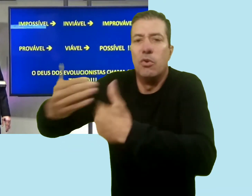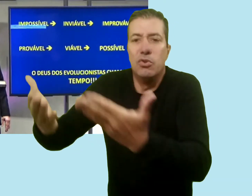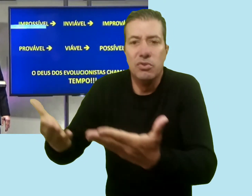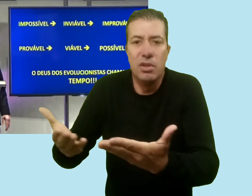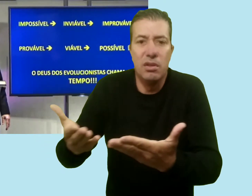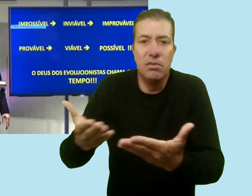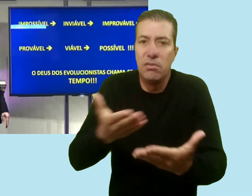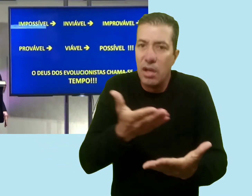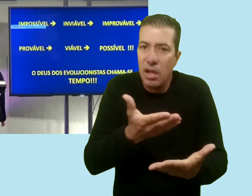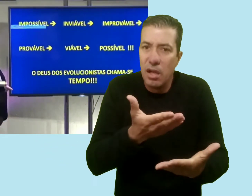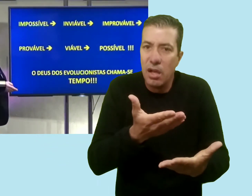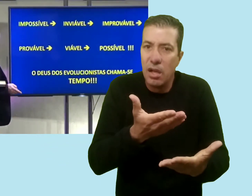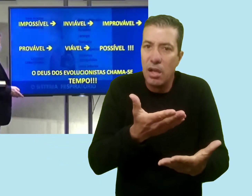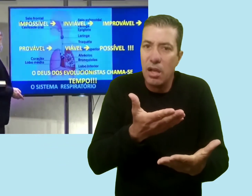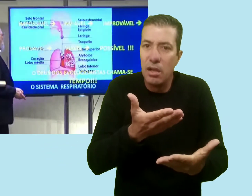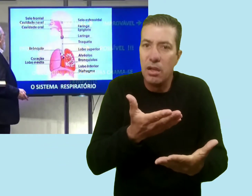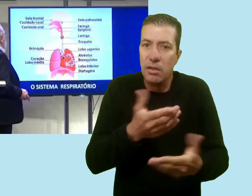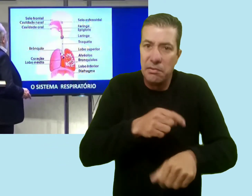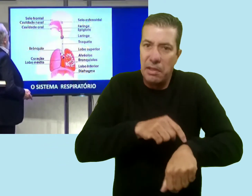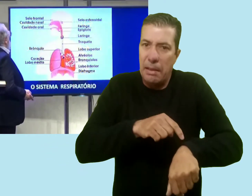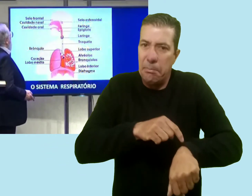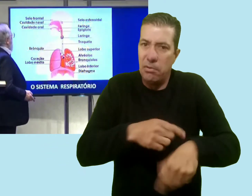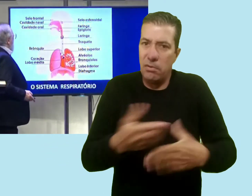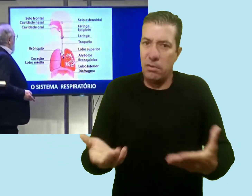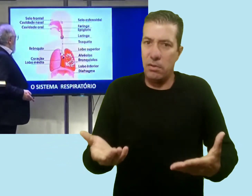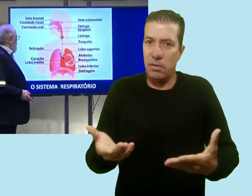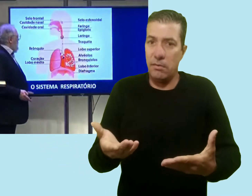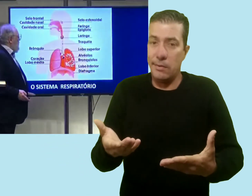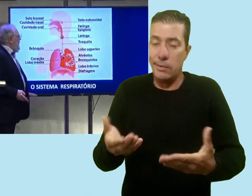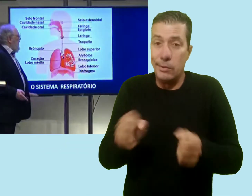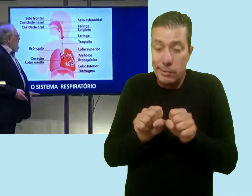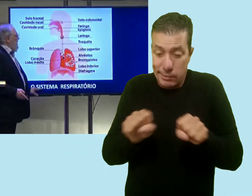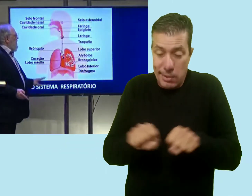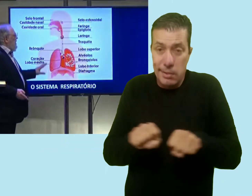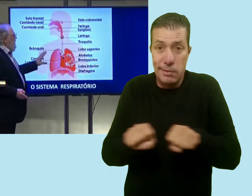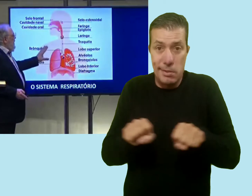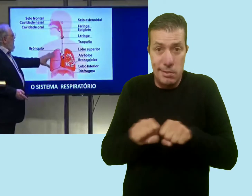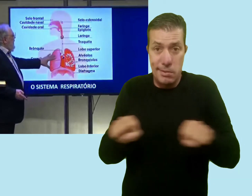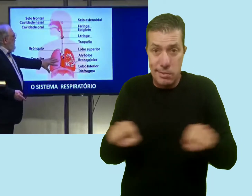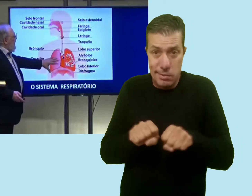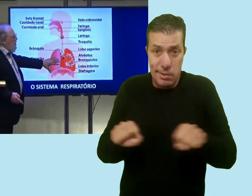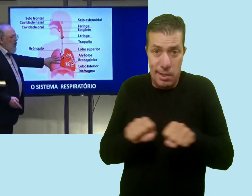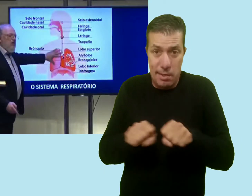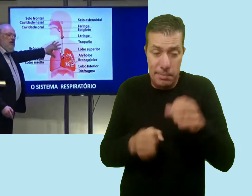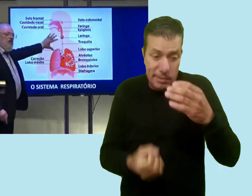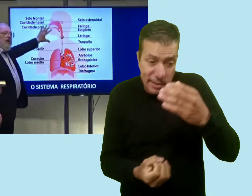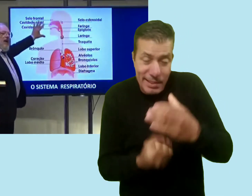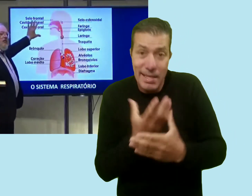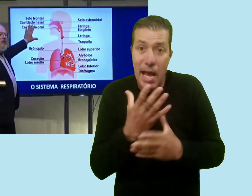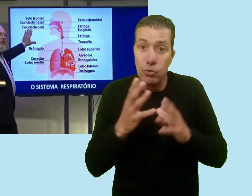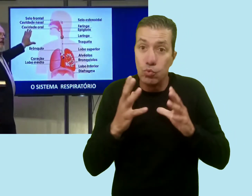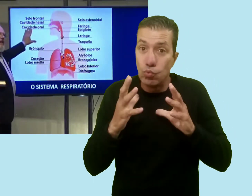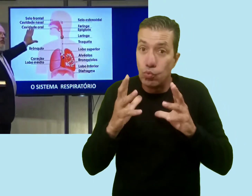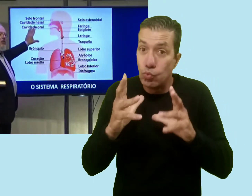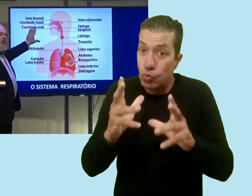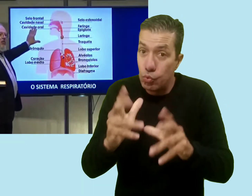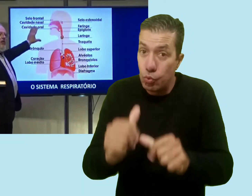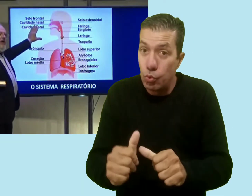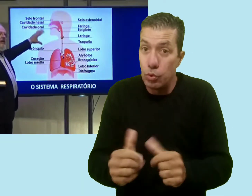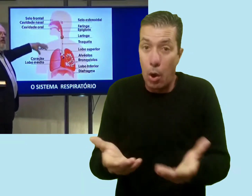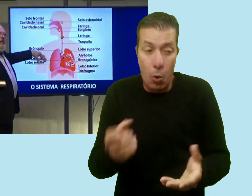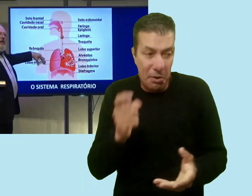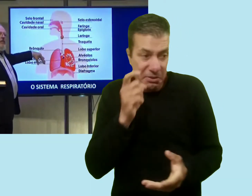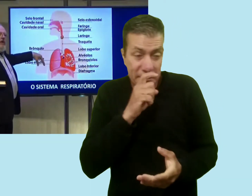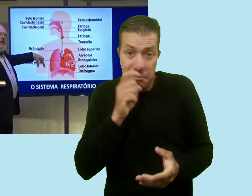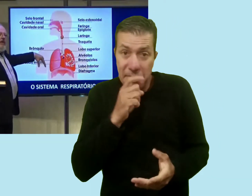tudo se resolve. Falamos também dos sistemas que eles ou são criados completos, ou